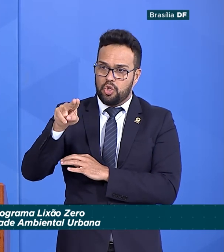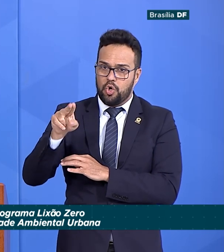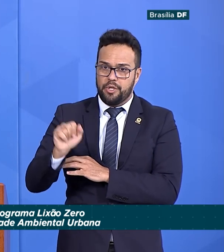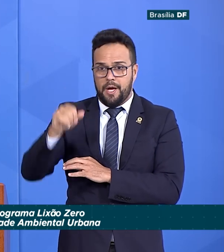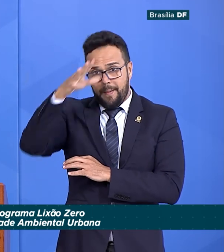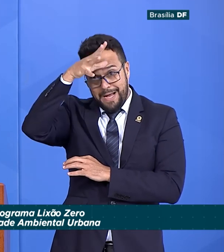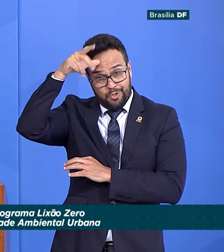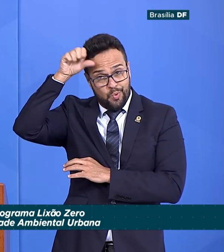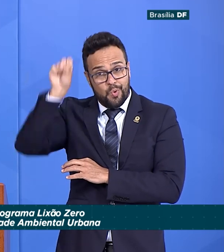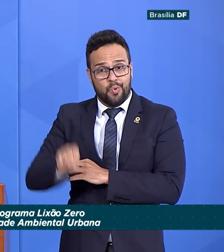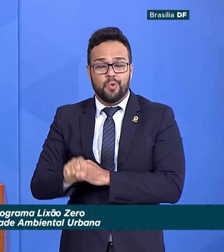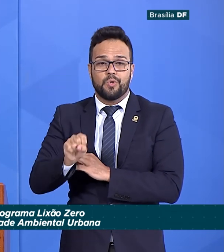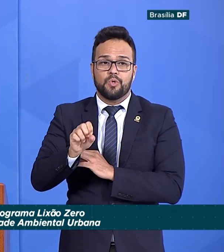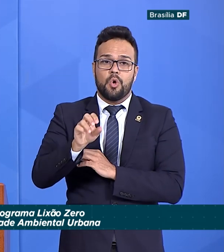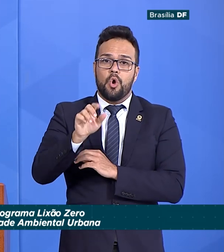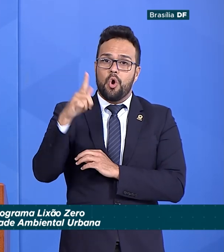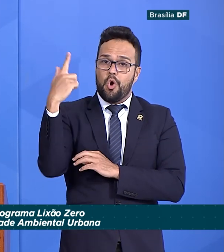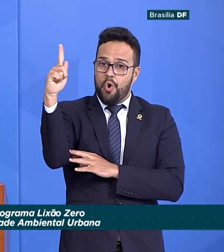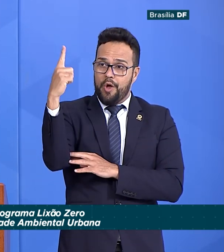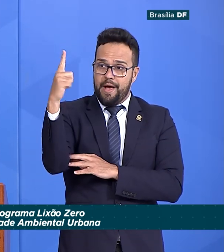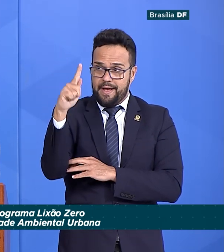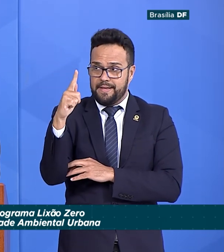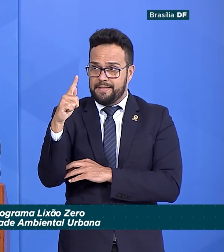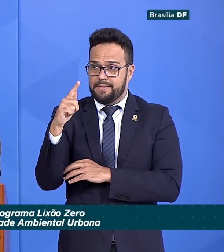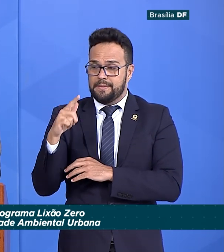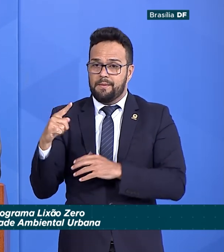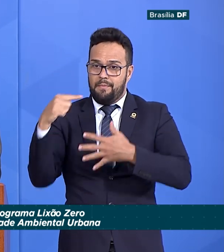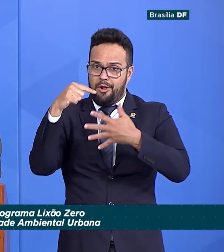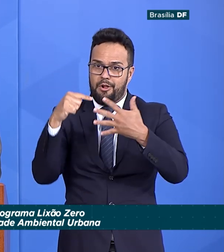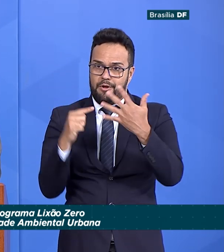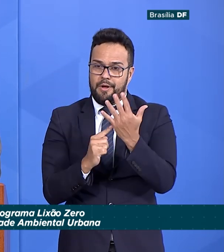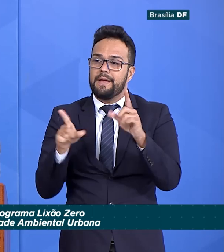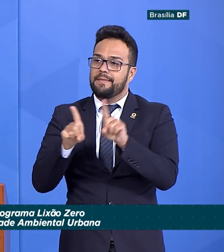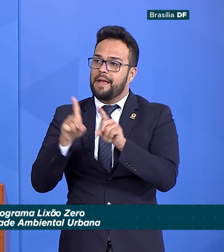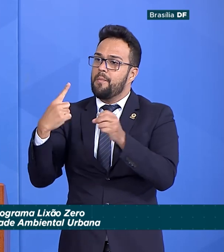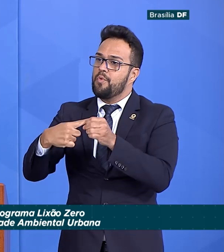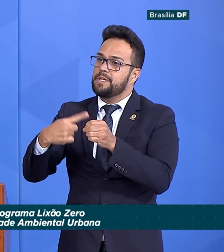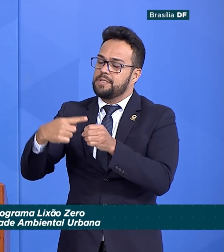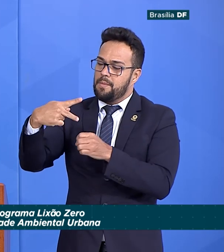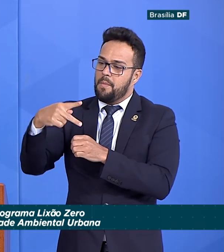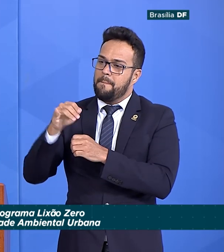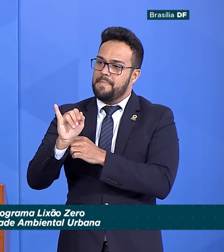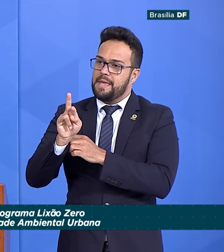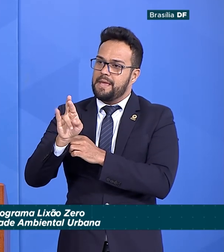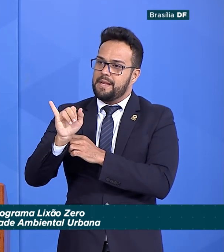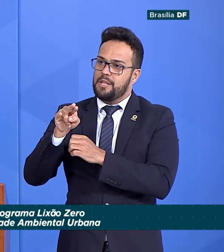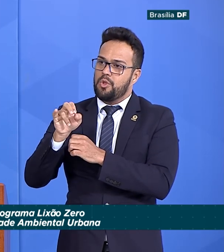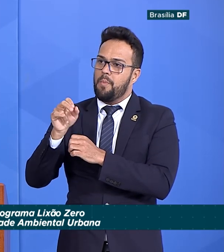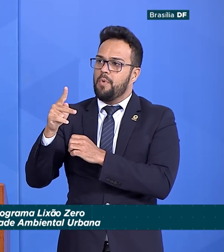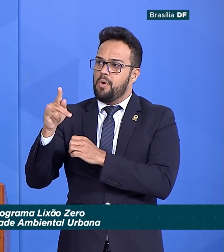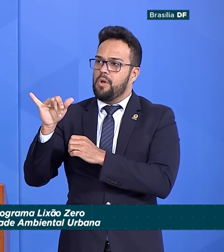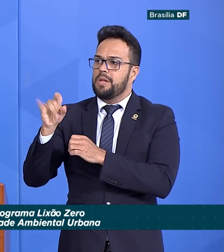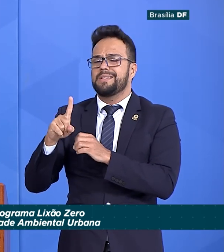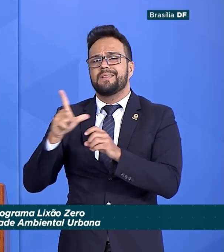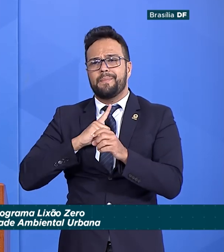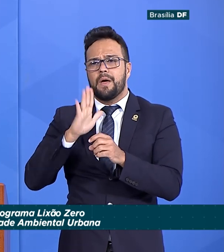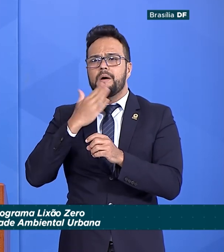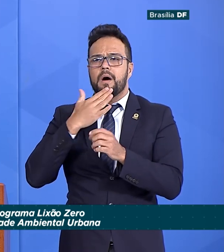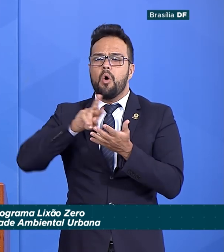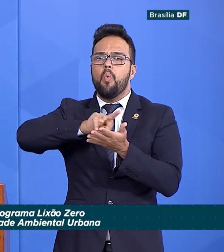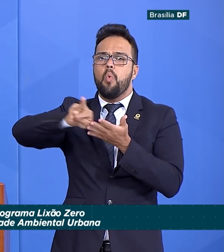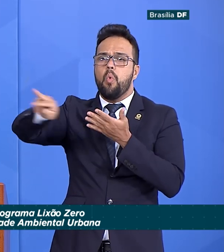Goiás. Zé Nelto fez a apresentação do município de Pirinópolis aqui, e vários outros municípios que têm